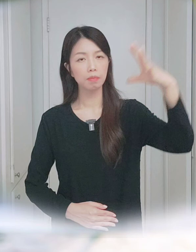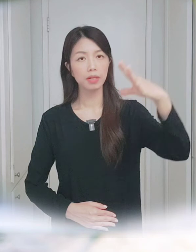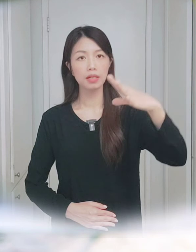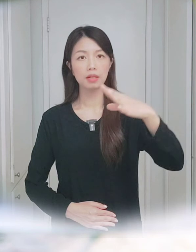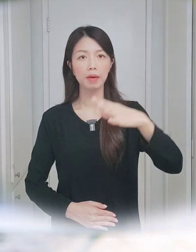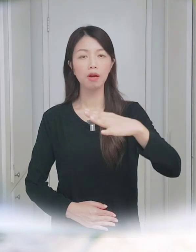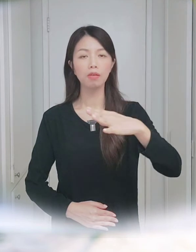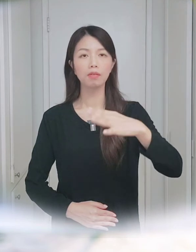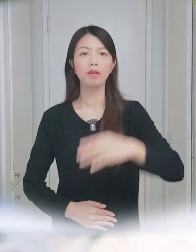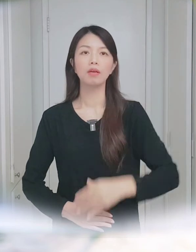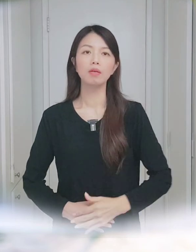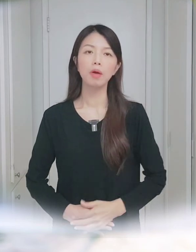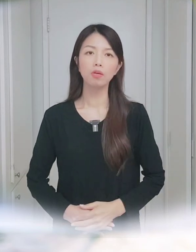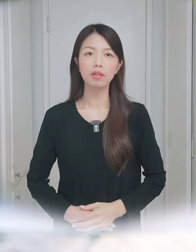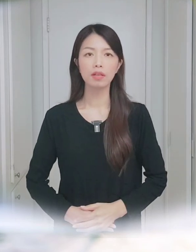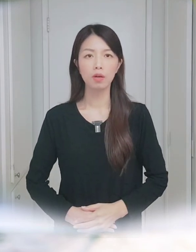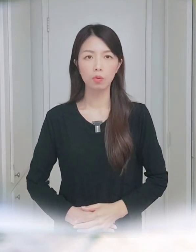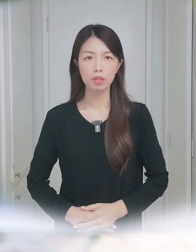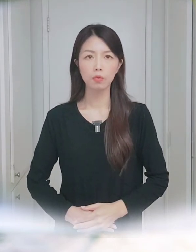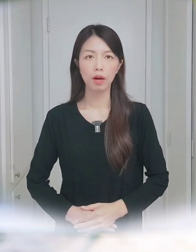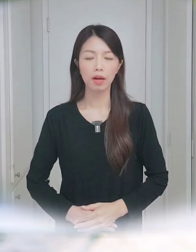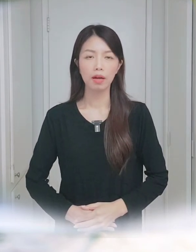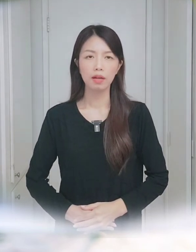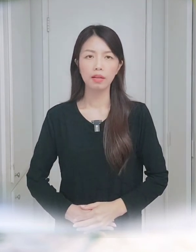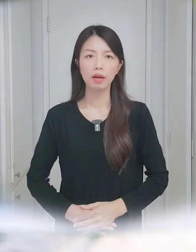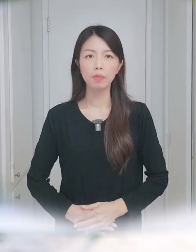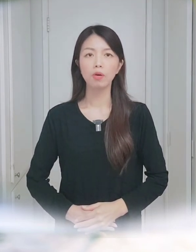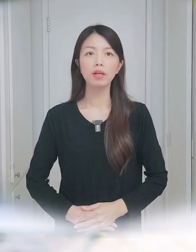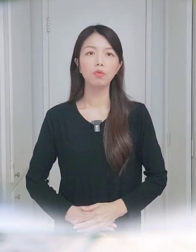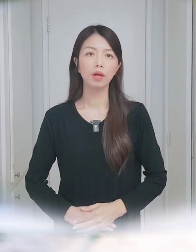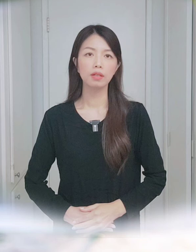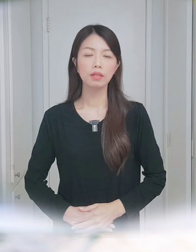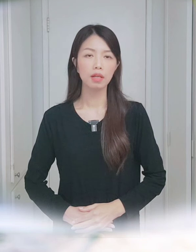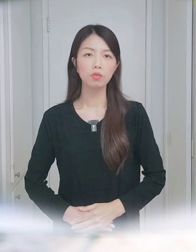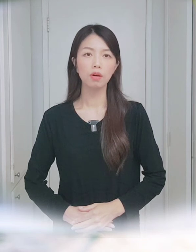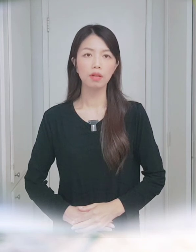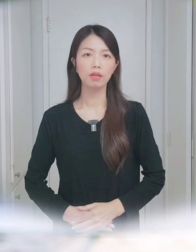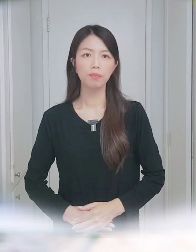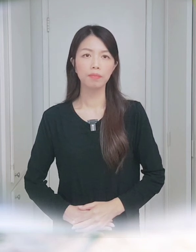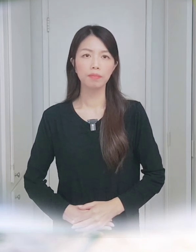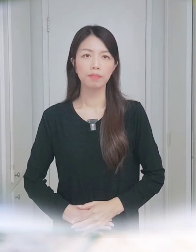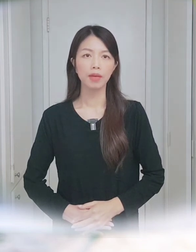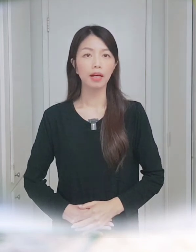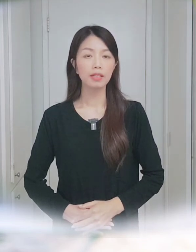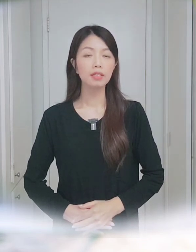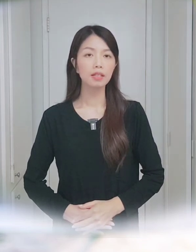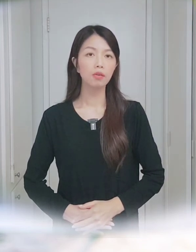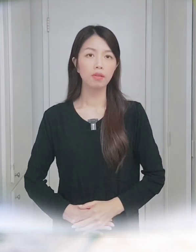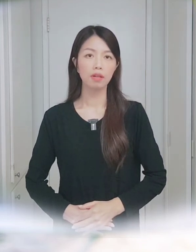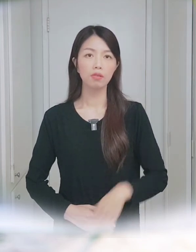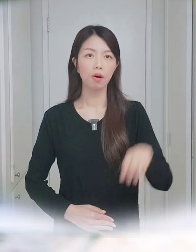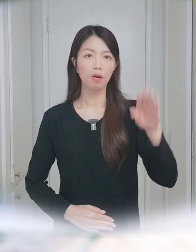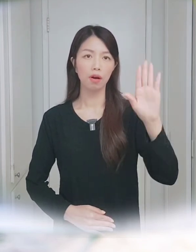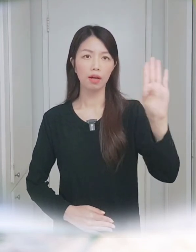돼요. 빛이시며 병든 자의 고침과 일단 병이라고 하는 뜻의 수어는 아까